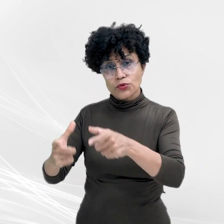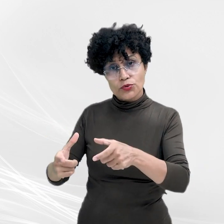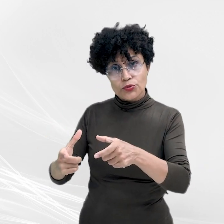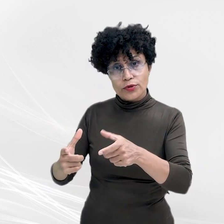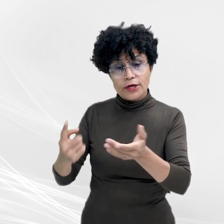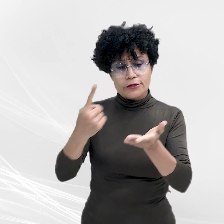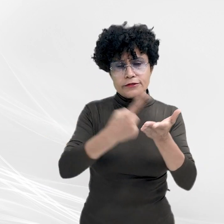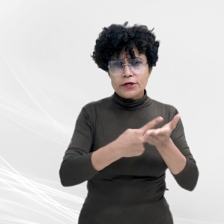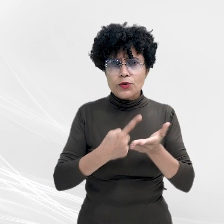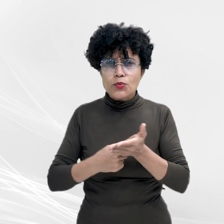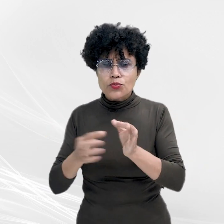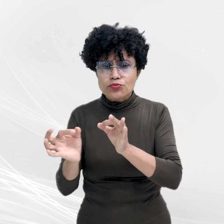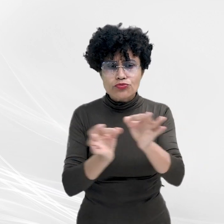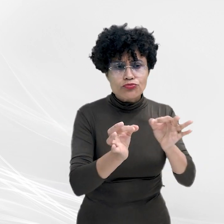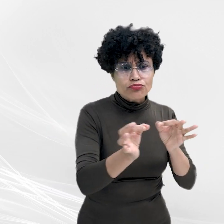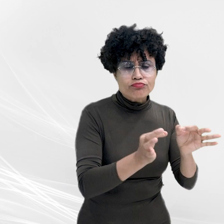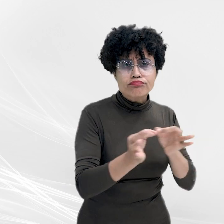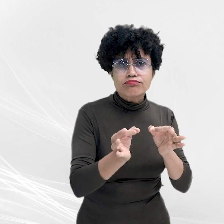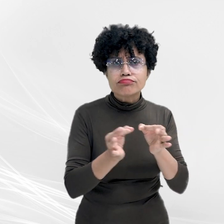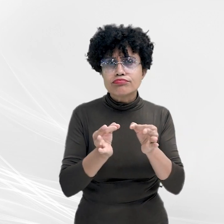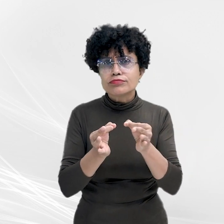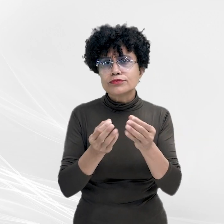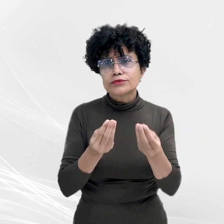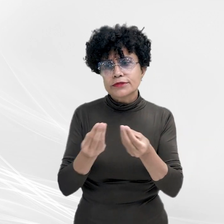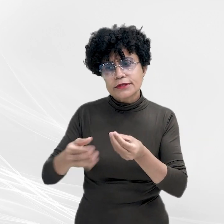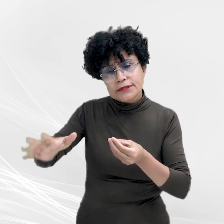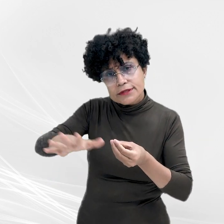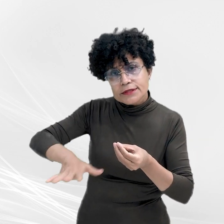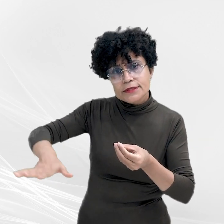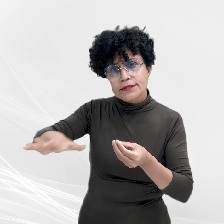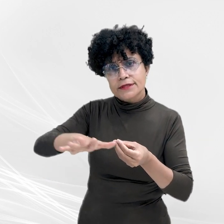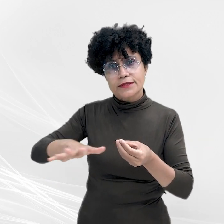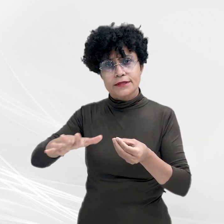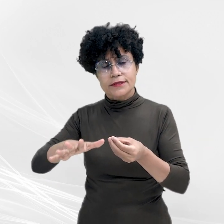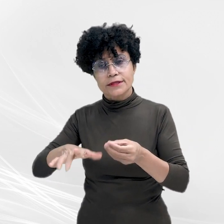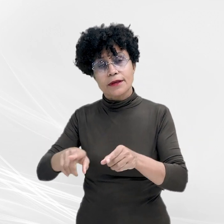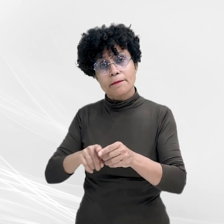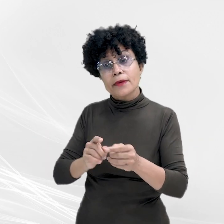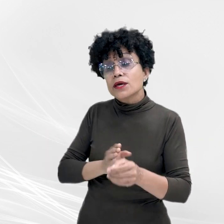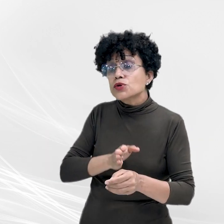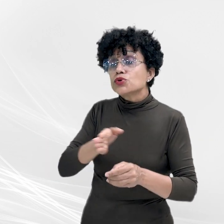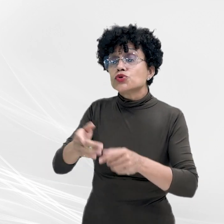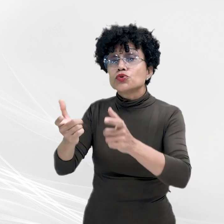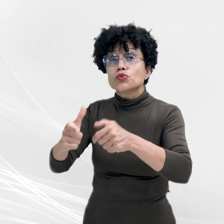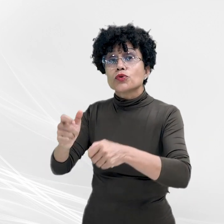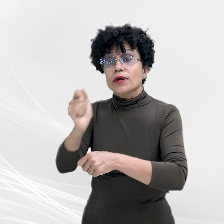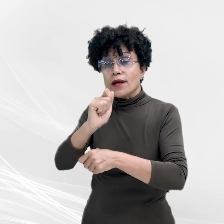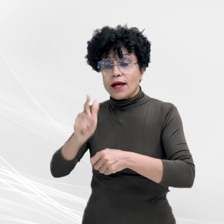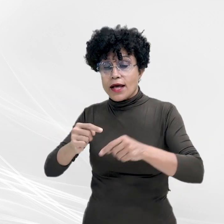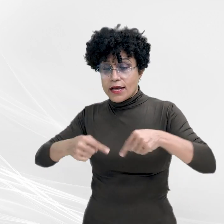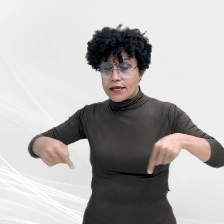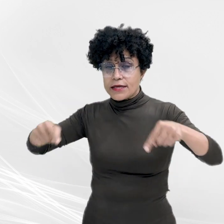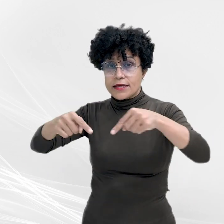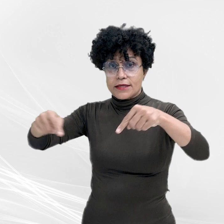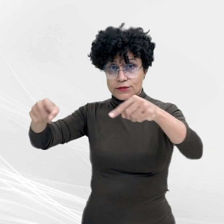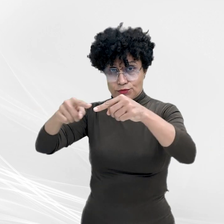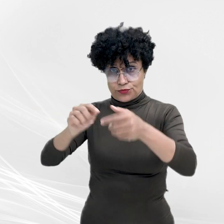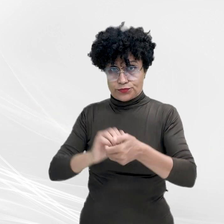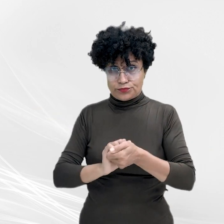acordo com o plano de manejo do parque e o plano de manejo espeleológico da Gruta. Este conteúdo é produzido